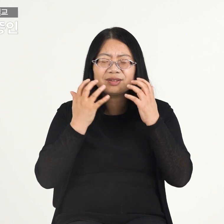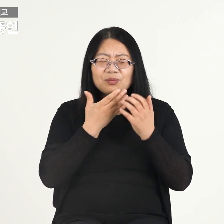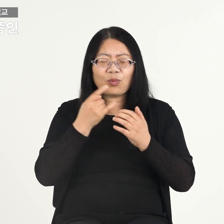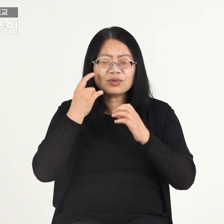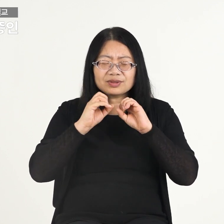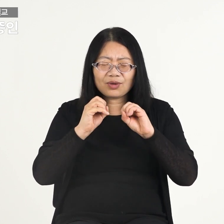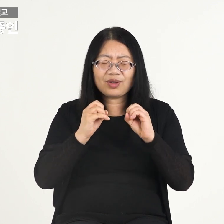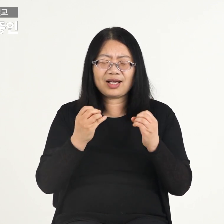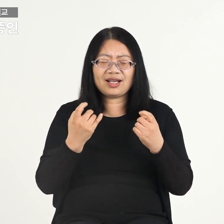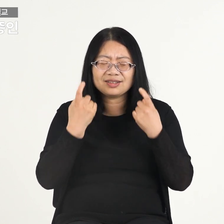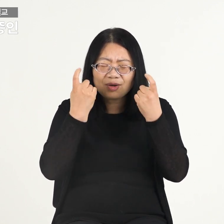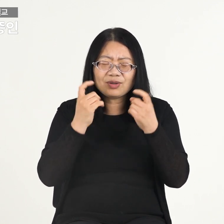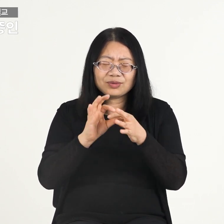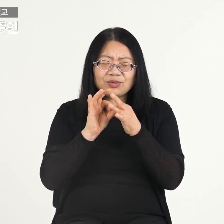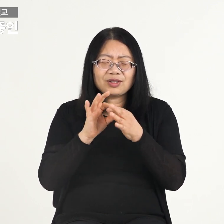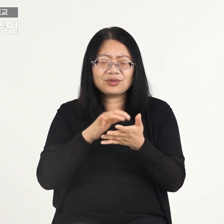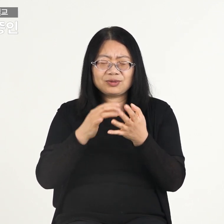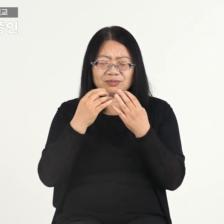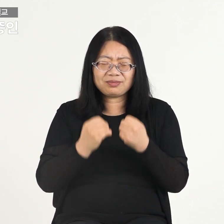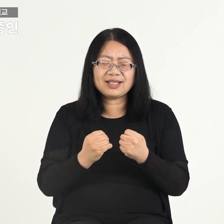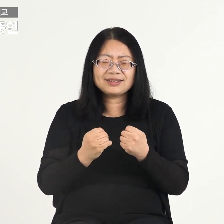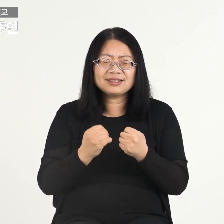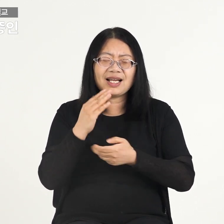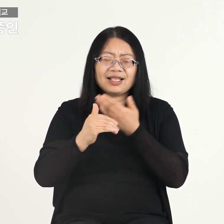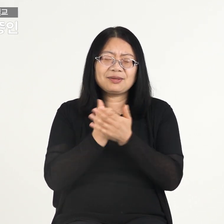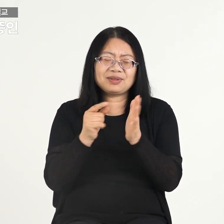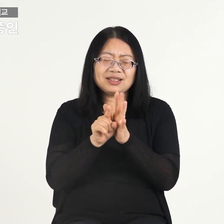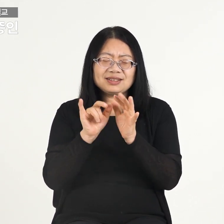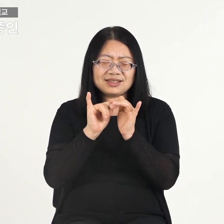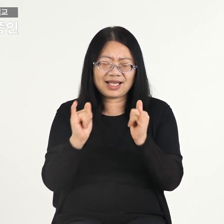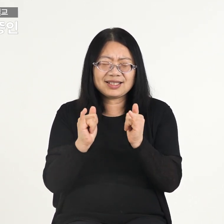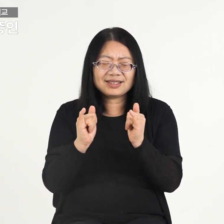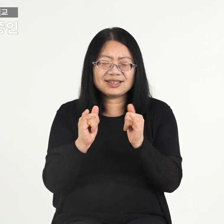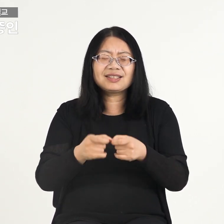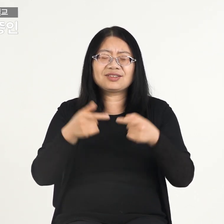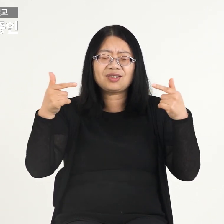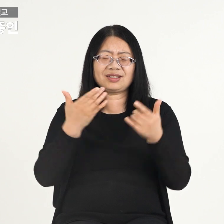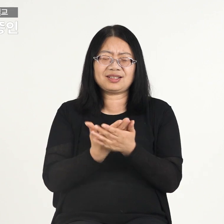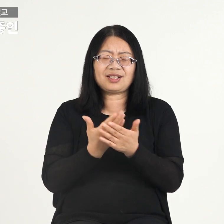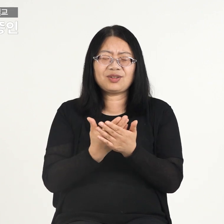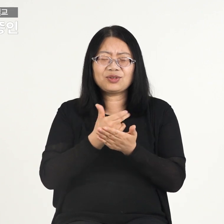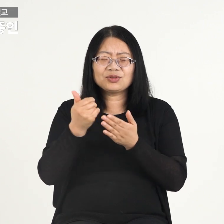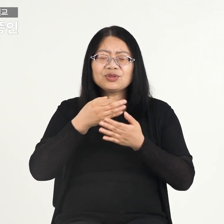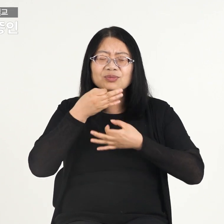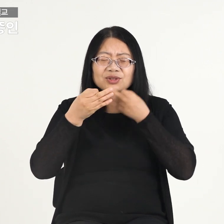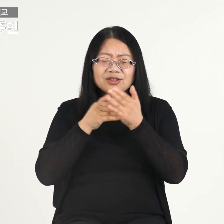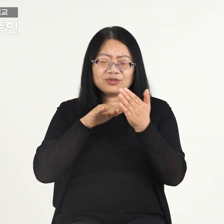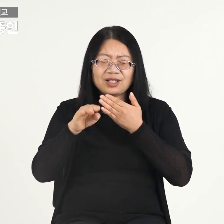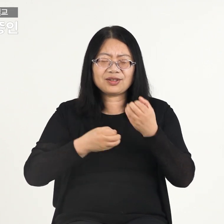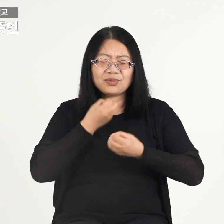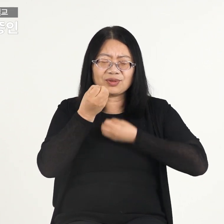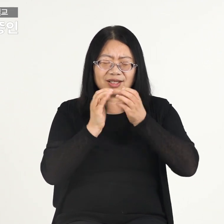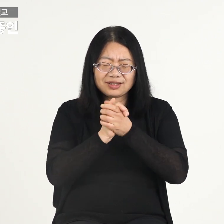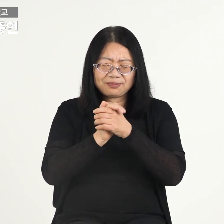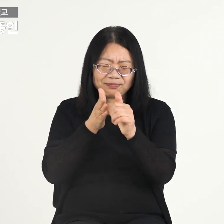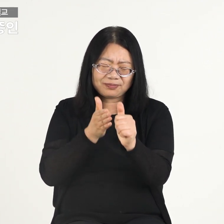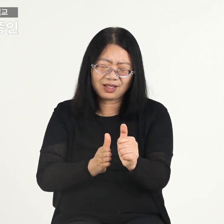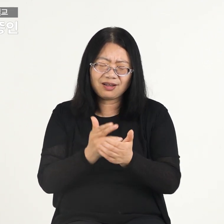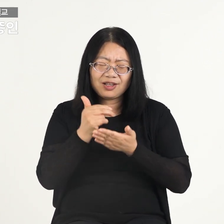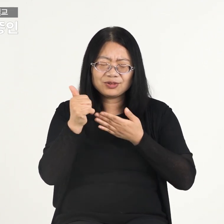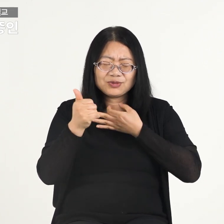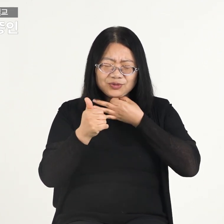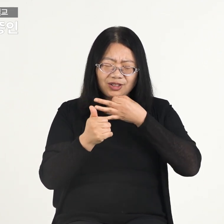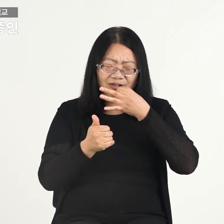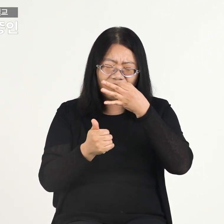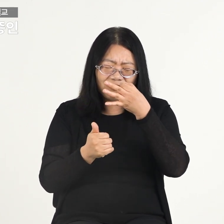통해서 수많은 영혼의 결실들이 일어나게 하여 주시옵소서. 우리 한번 주여 부른 다음에 통성으로 기도합니다. 주여